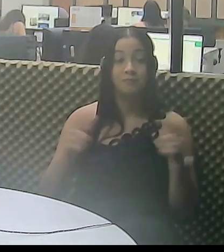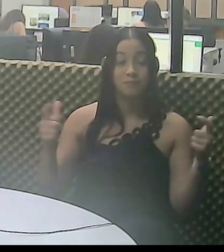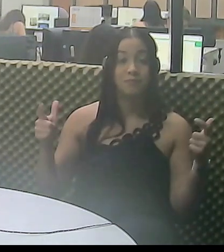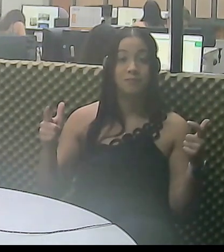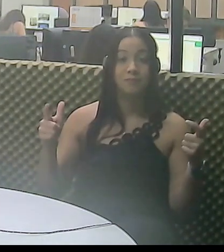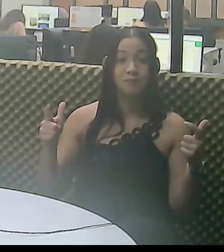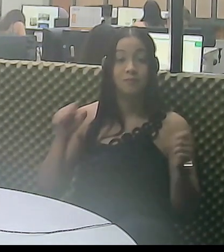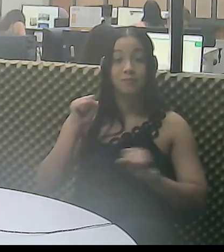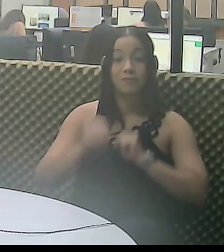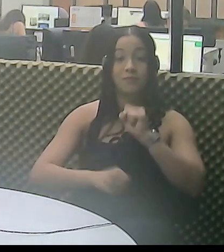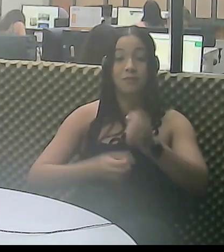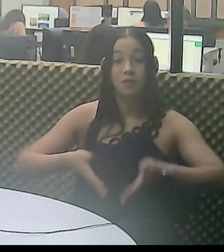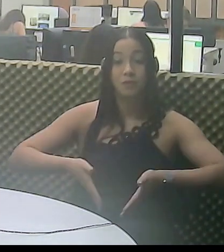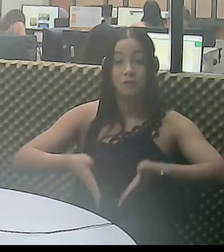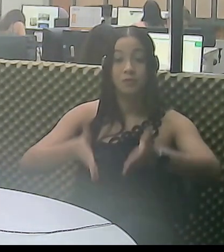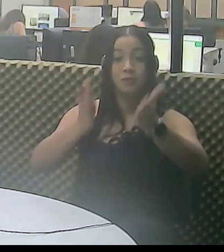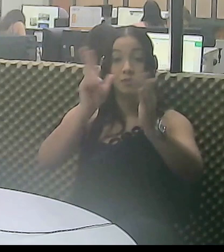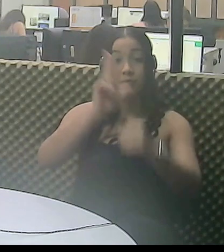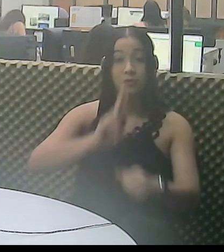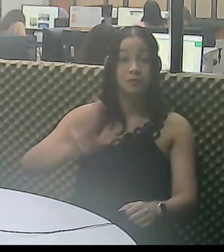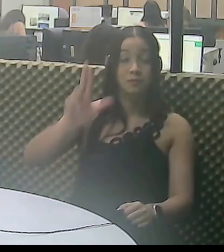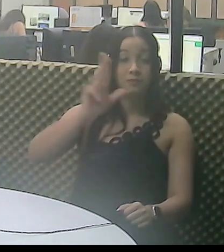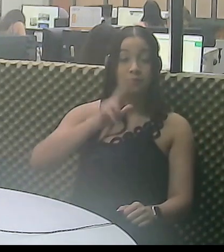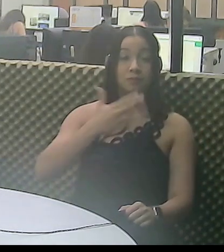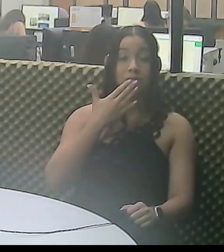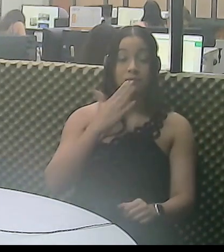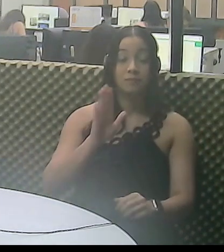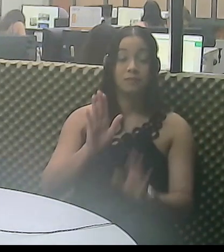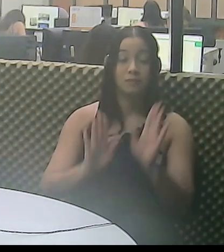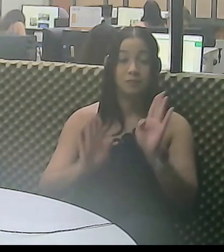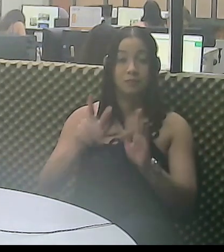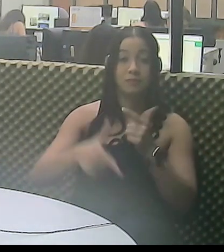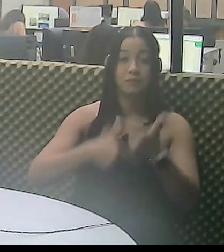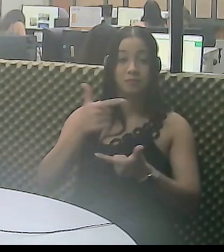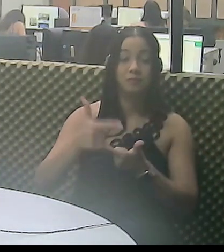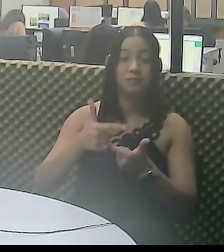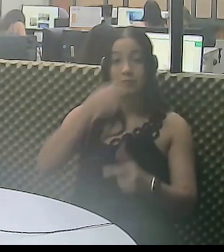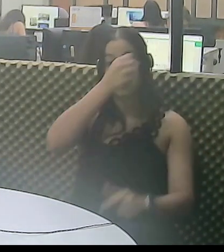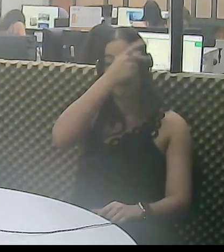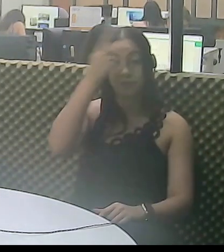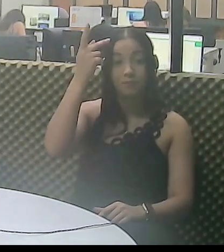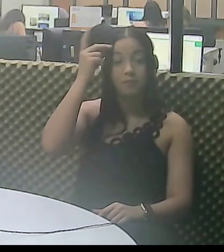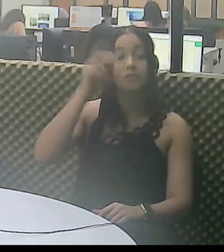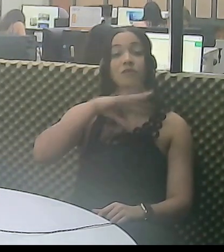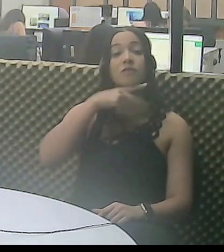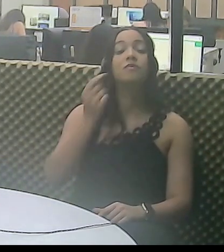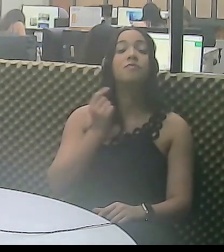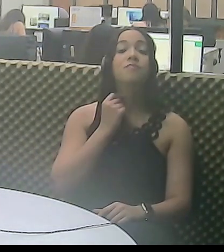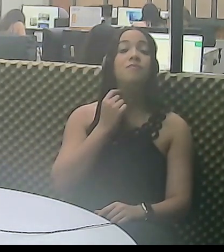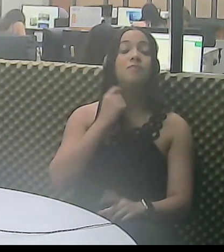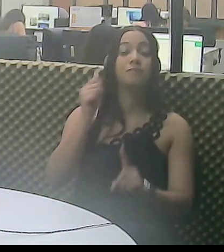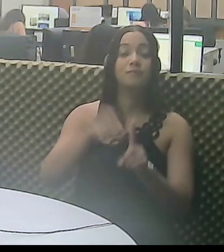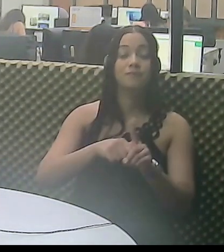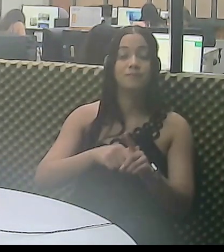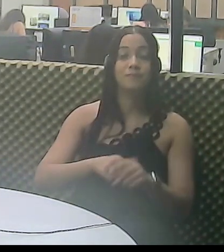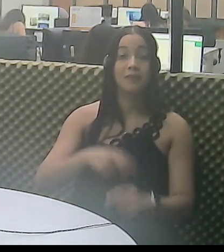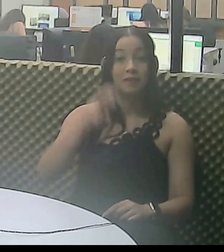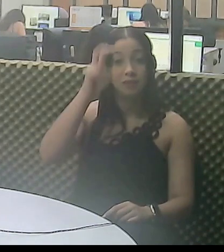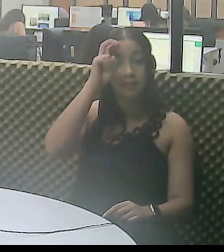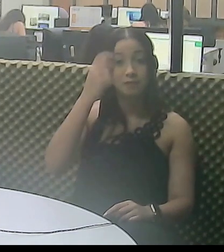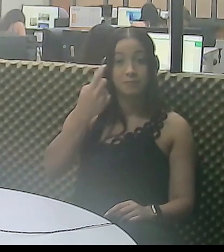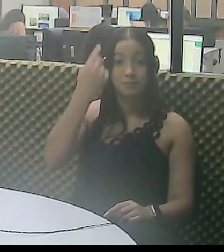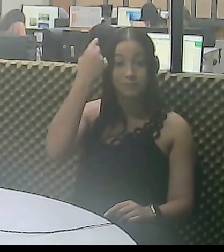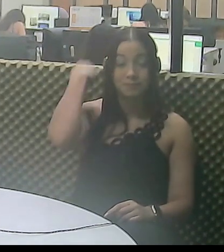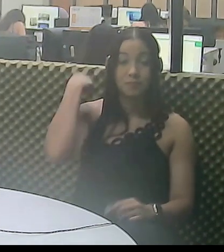da malha cicloviária de Uberlândia e teve ordem de serviço assinada em maio pelo prefeito Odelmo Leão. Até esta última